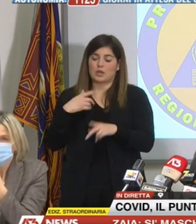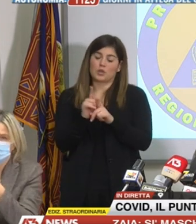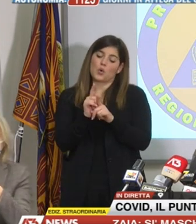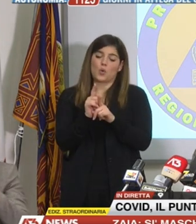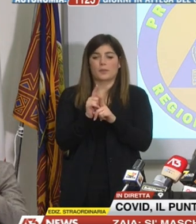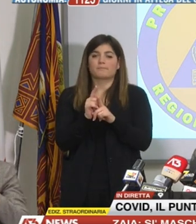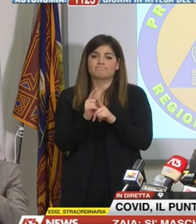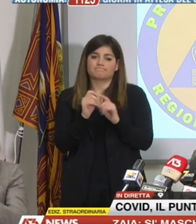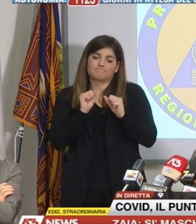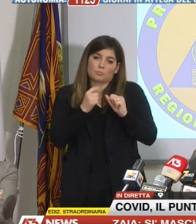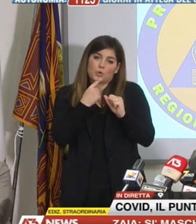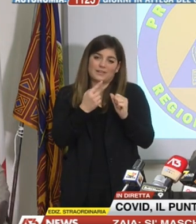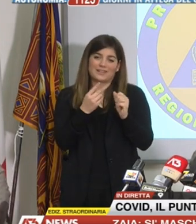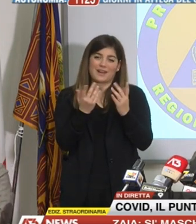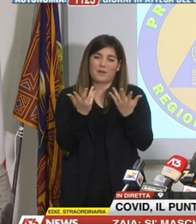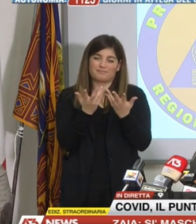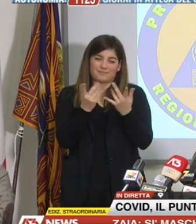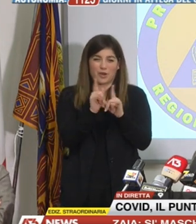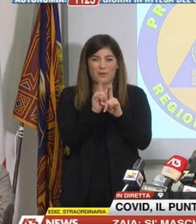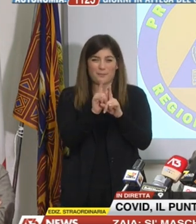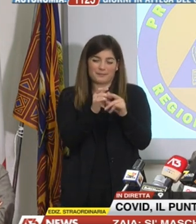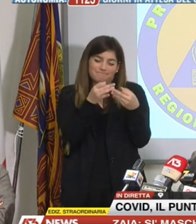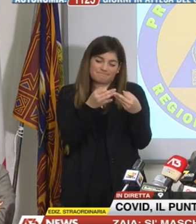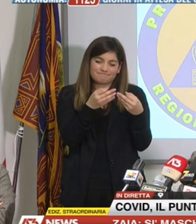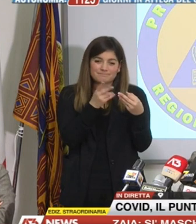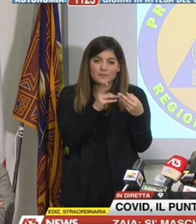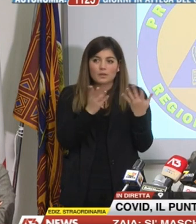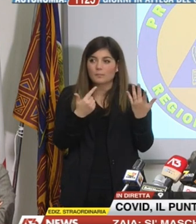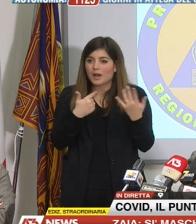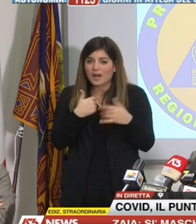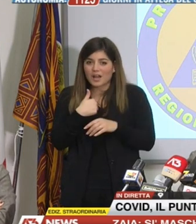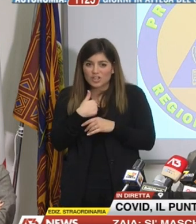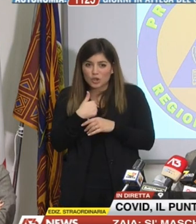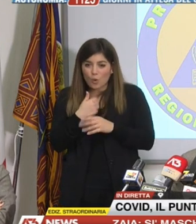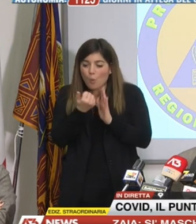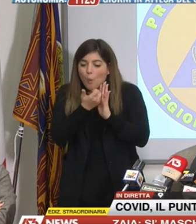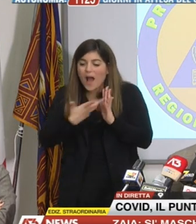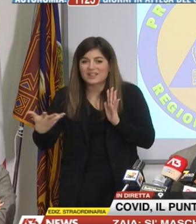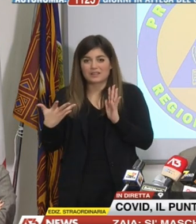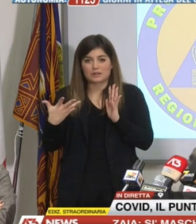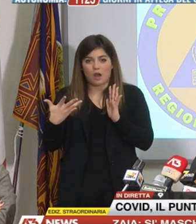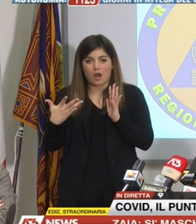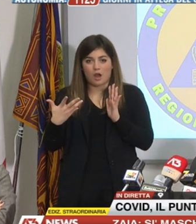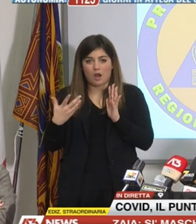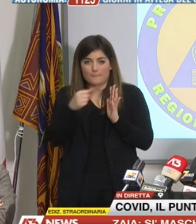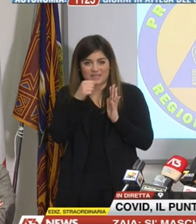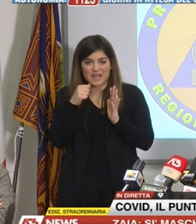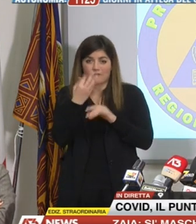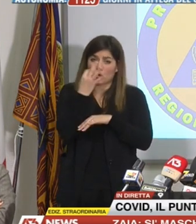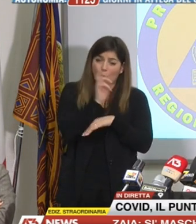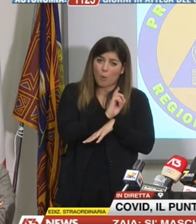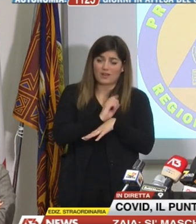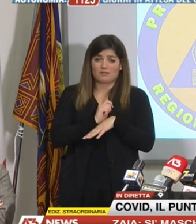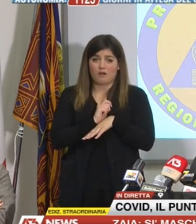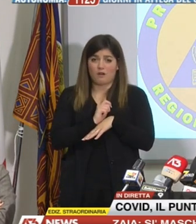delle mie. Ma io 2.500 positivi non li troverei mai al giorno. No, no, ma infatti, ma io credo,